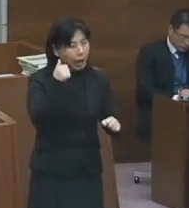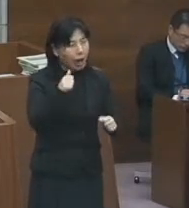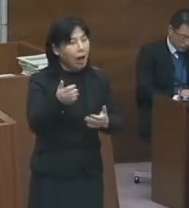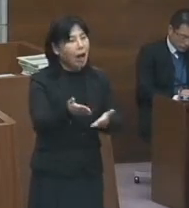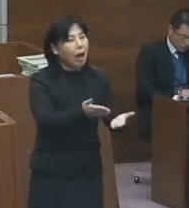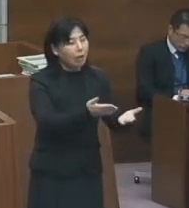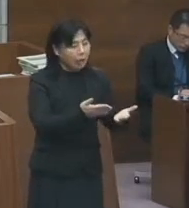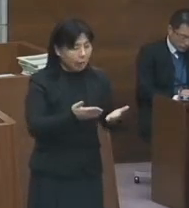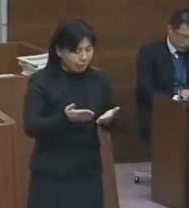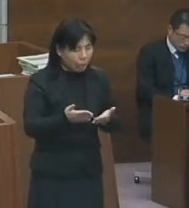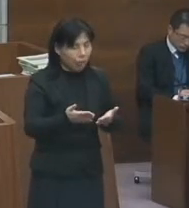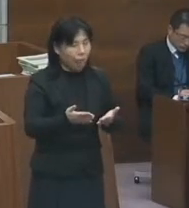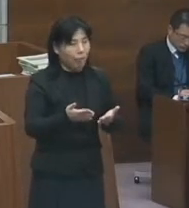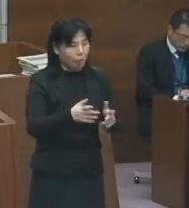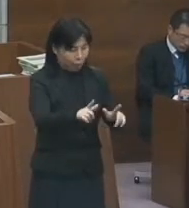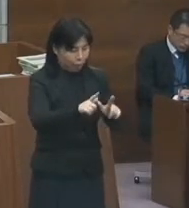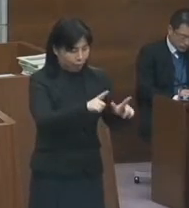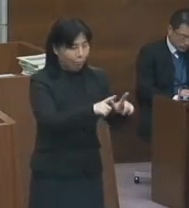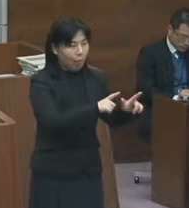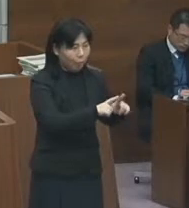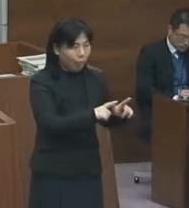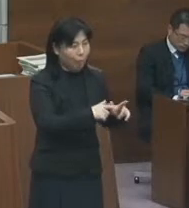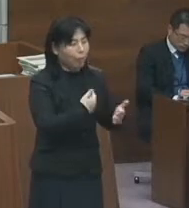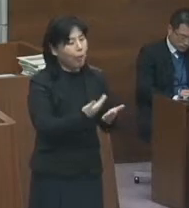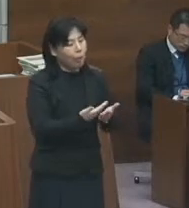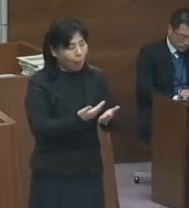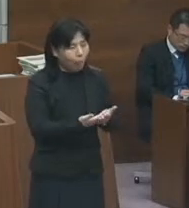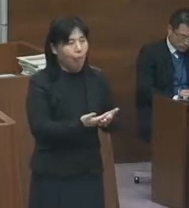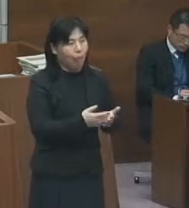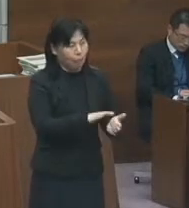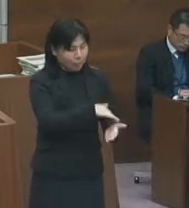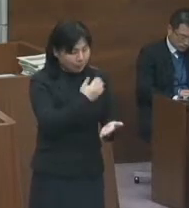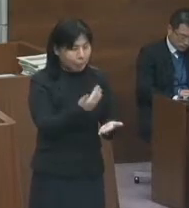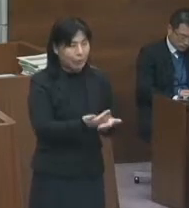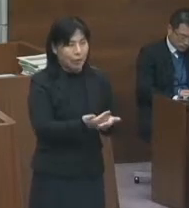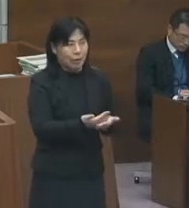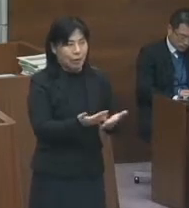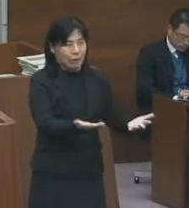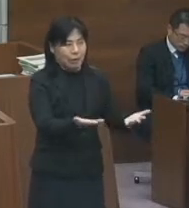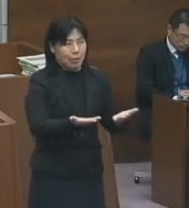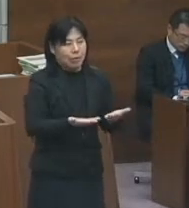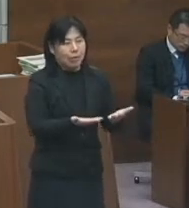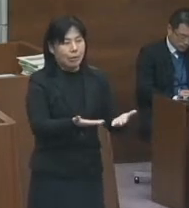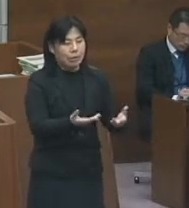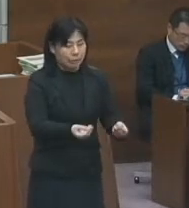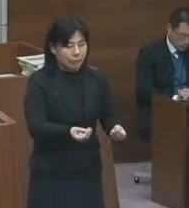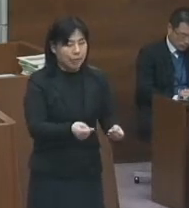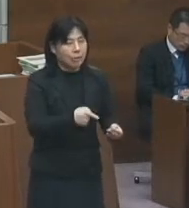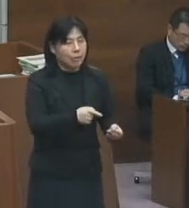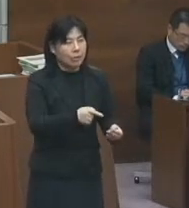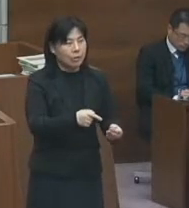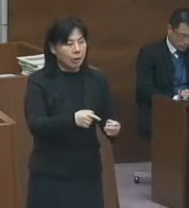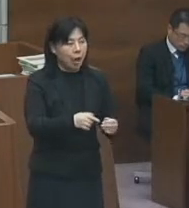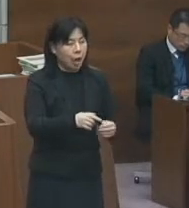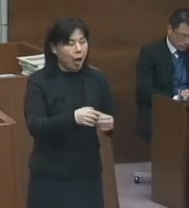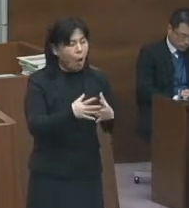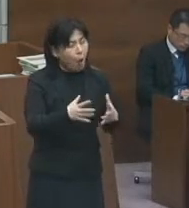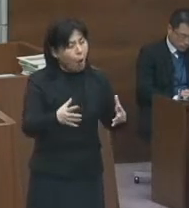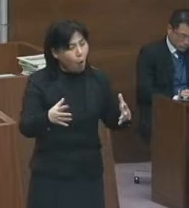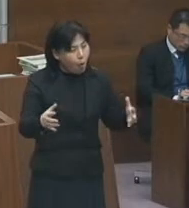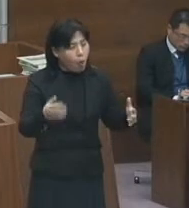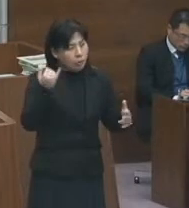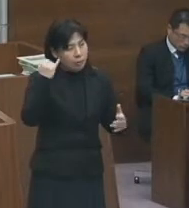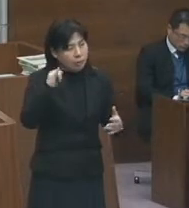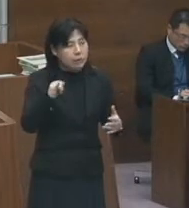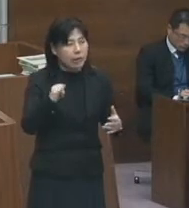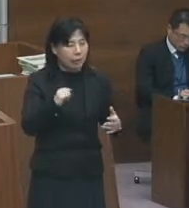から貴重なご意見やご要望が寄せられました。その中で特に多かったものの一つが、市の高齢者施